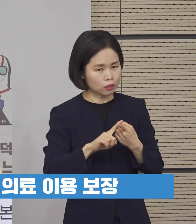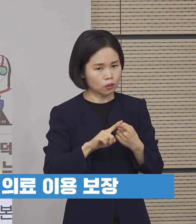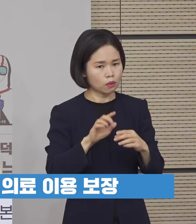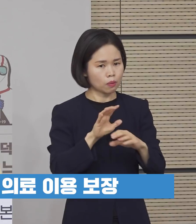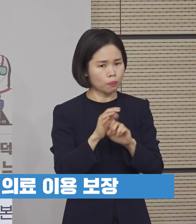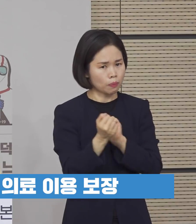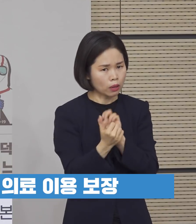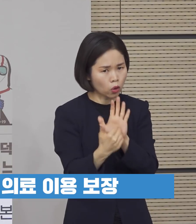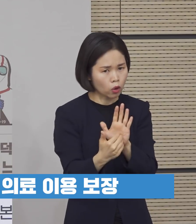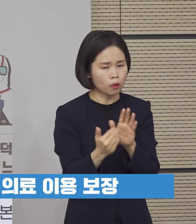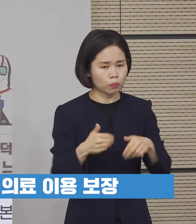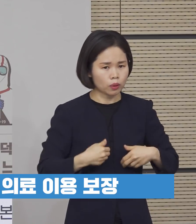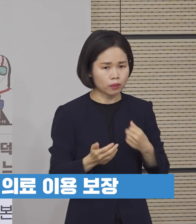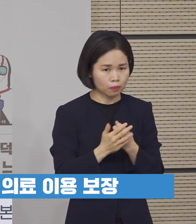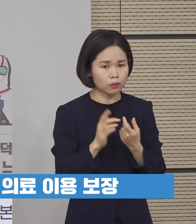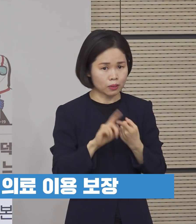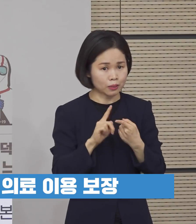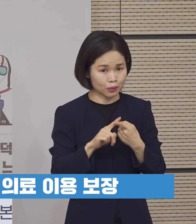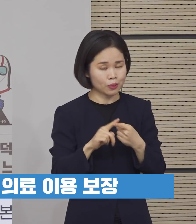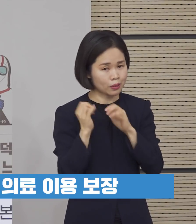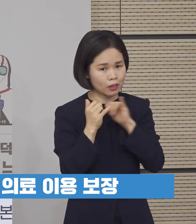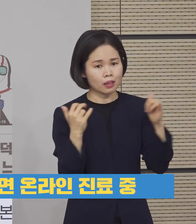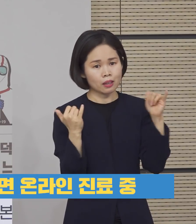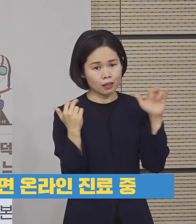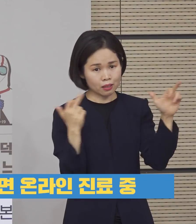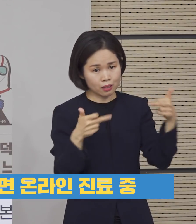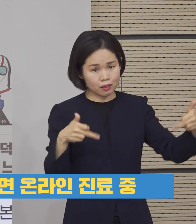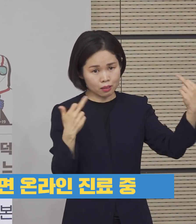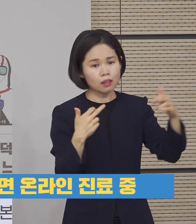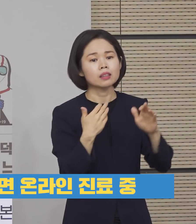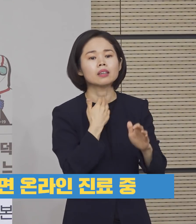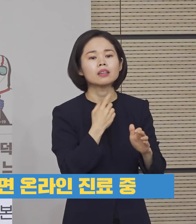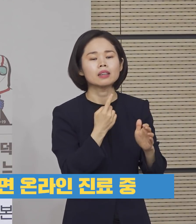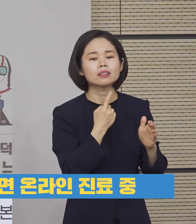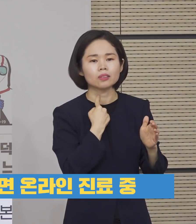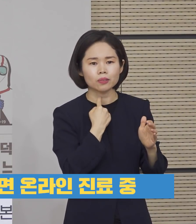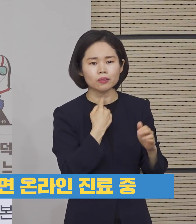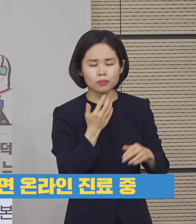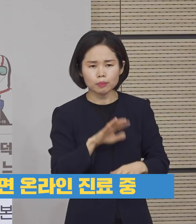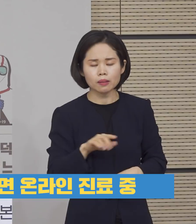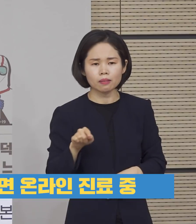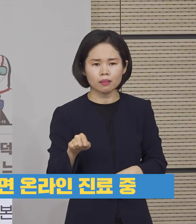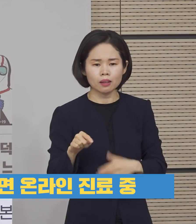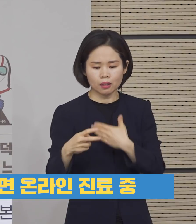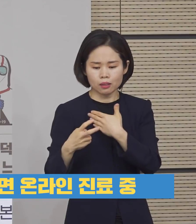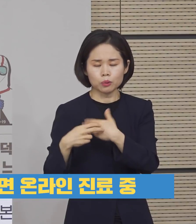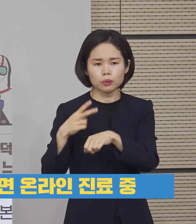현재 진행이 되고 있고 의료진들의 판단에 따라서